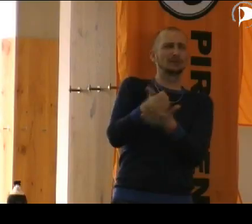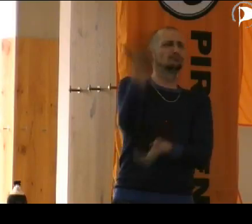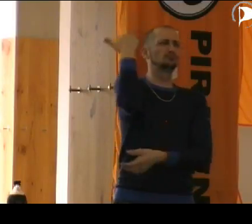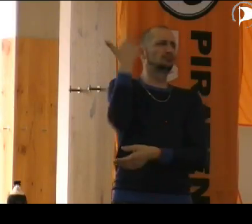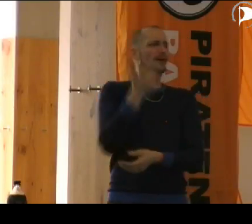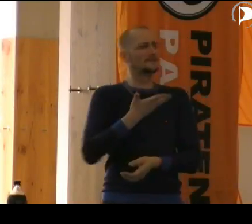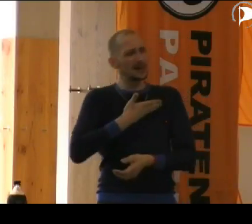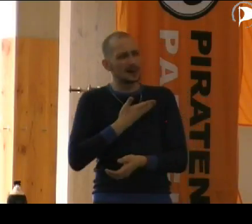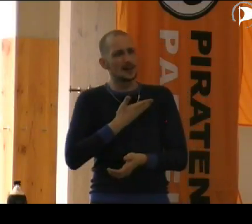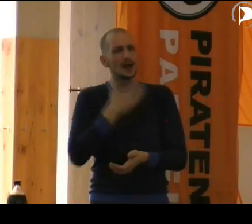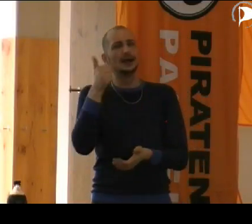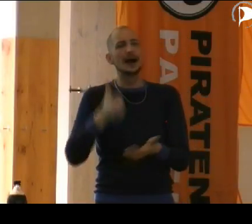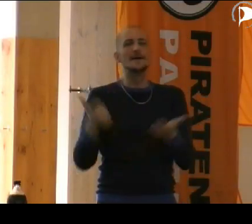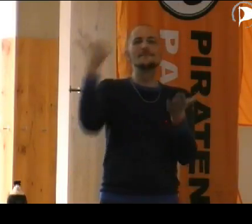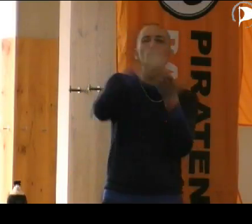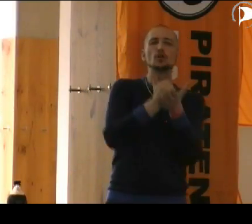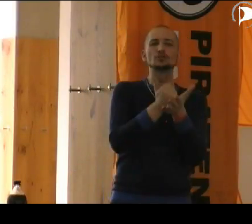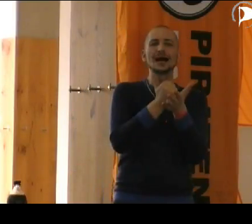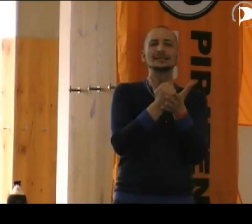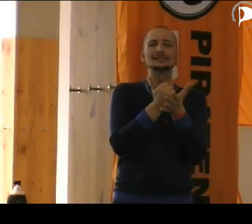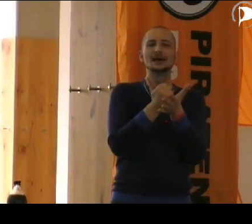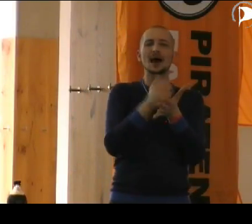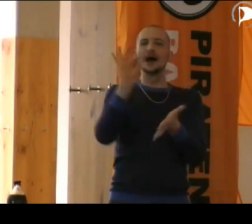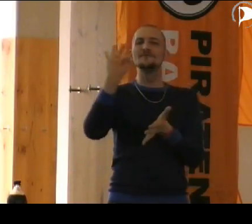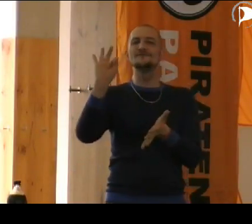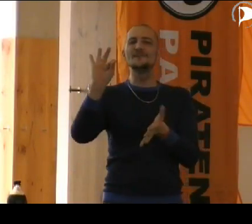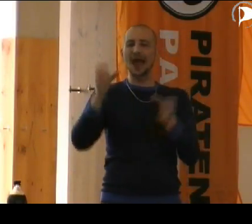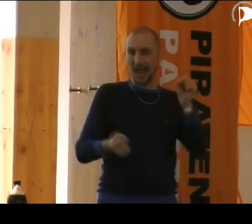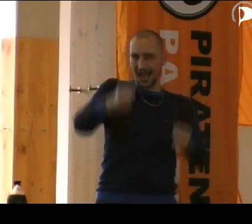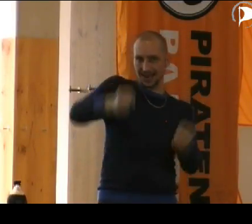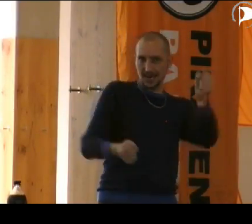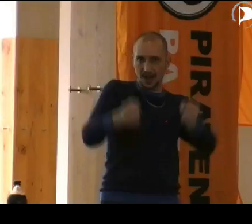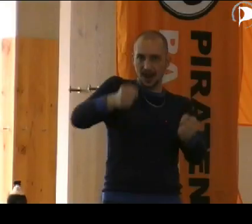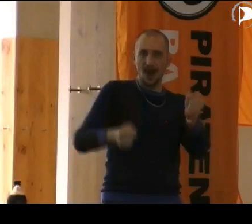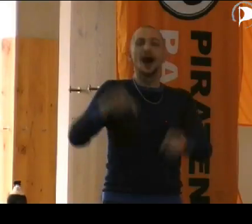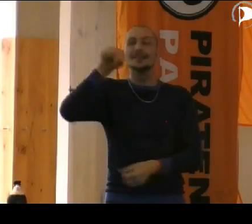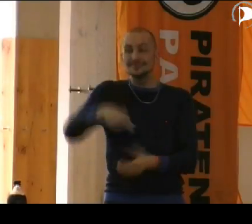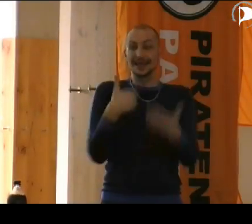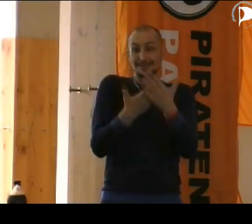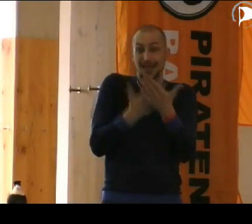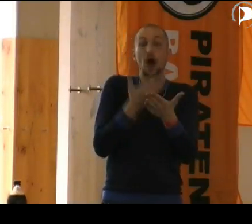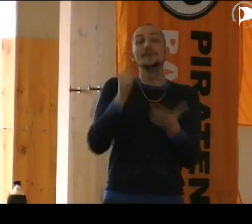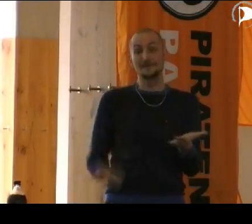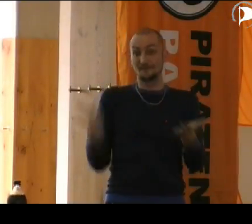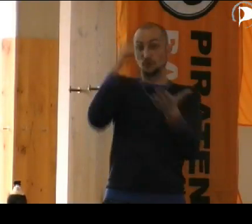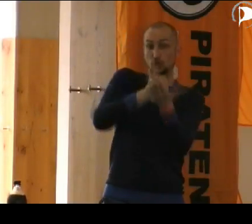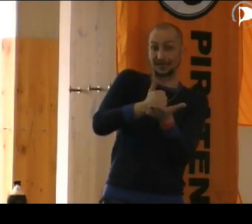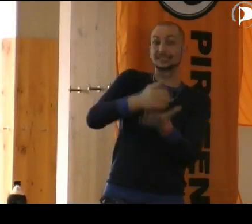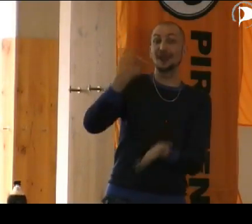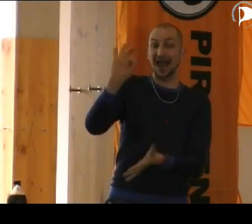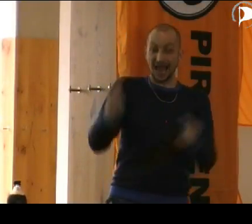einen vorstands ferrari und deswegen jetzt zwar schon zu haben